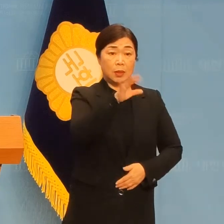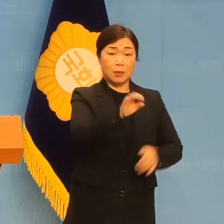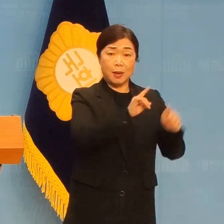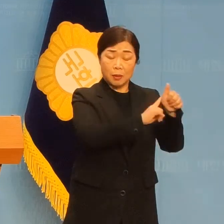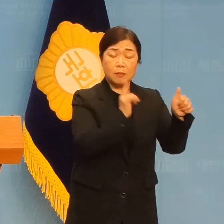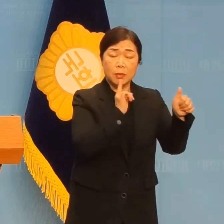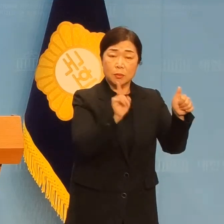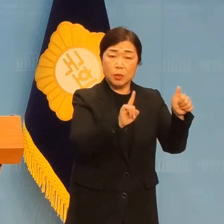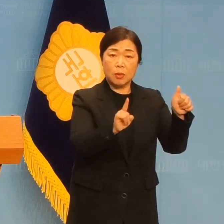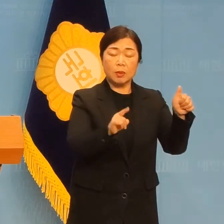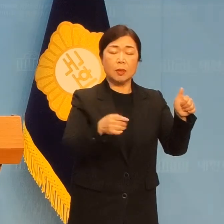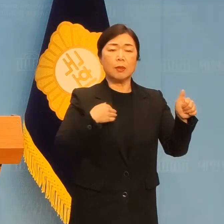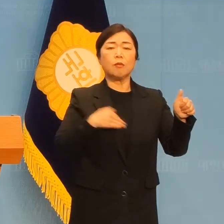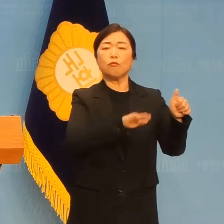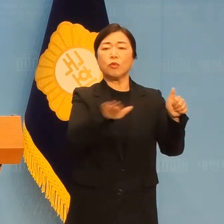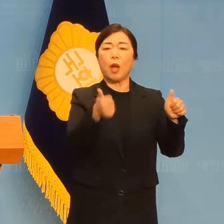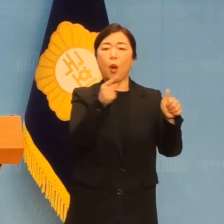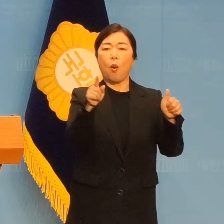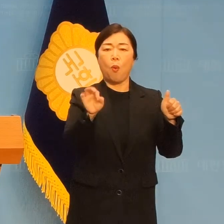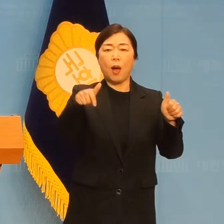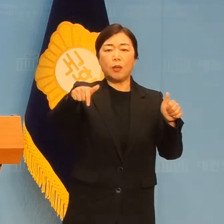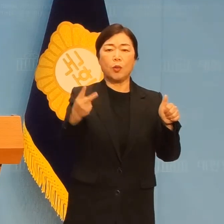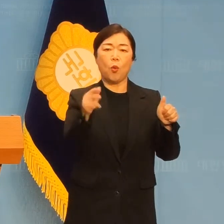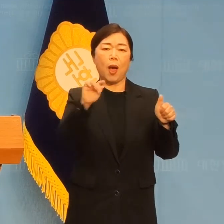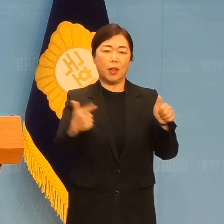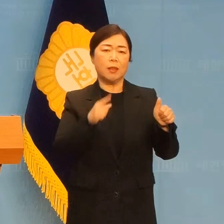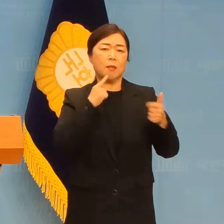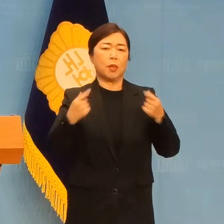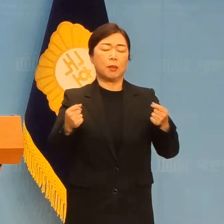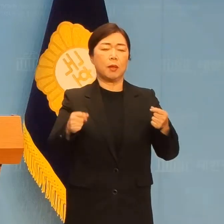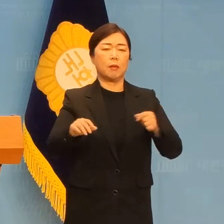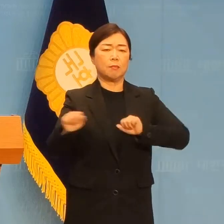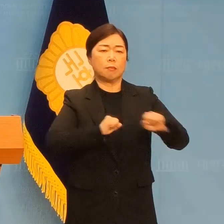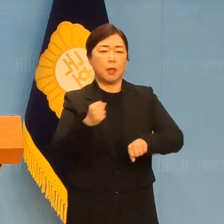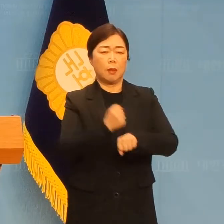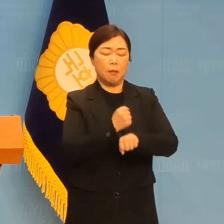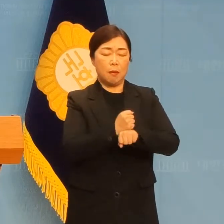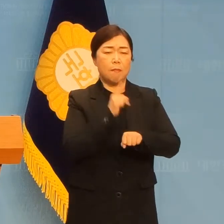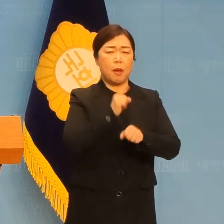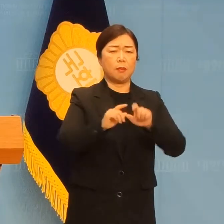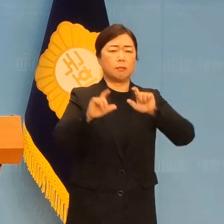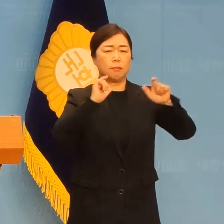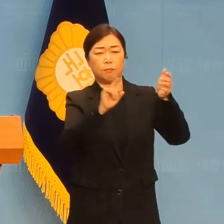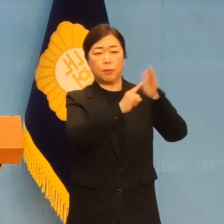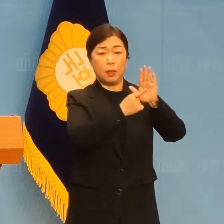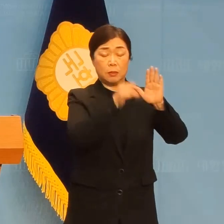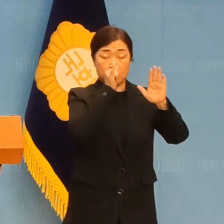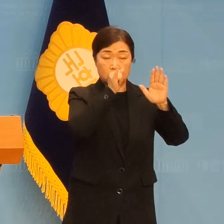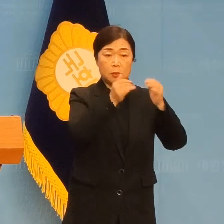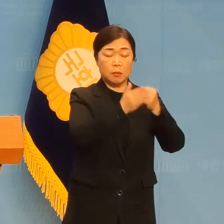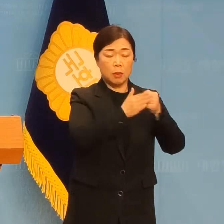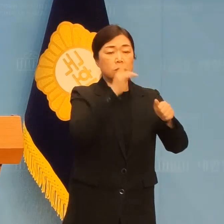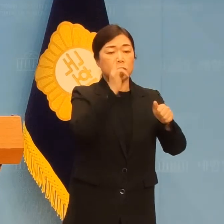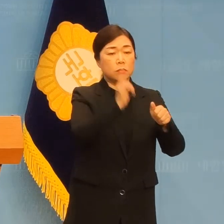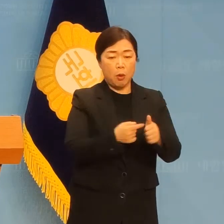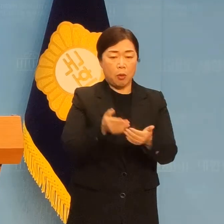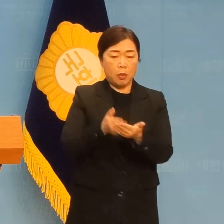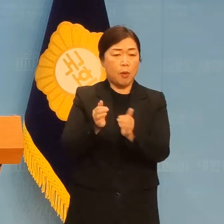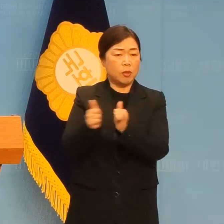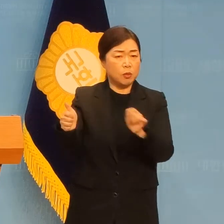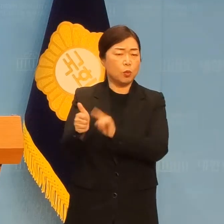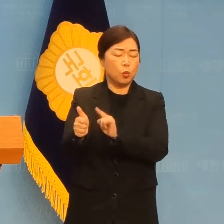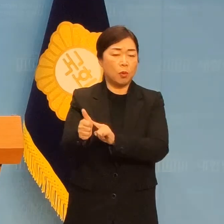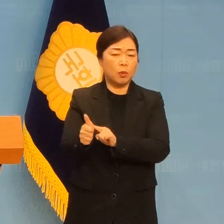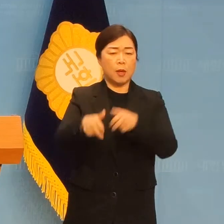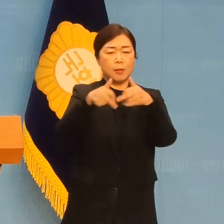구구 세력과의 연대를 체제 전쟁으로 포장해 왔기 때문에 대변인이 장애인을 향한 혐오